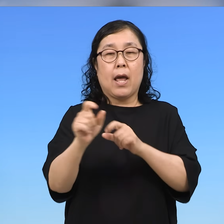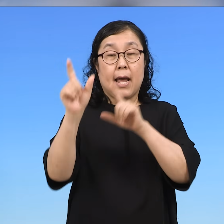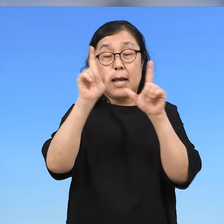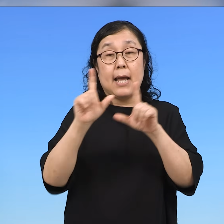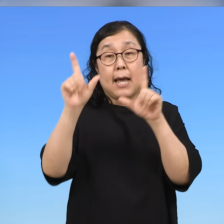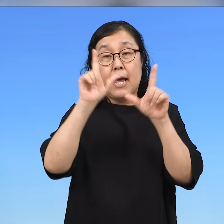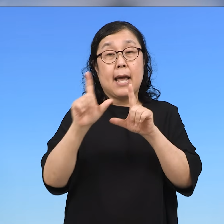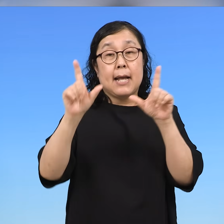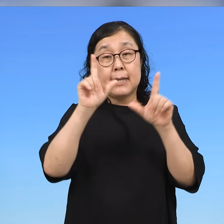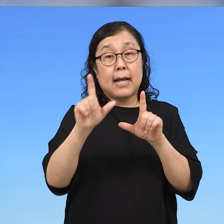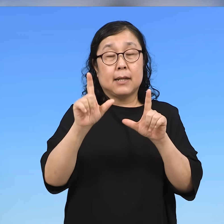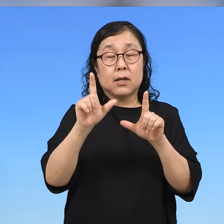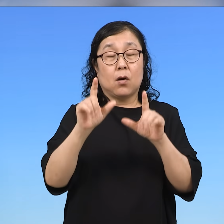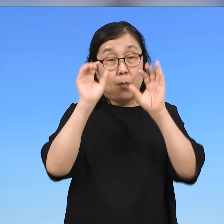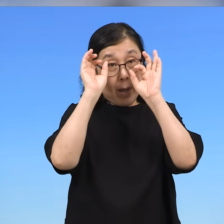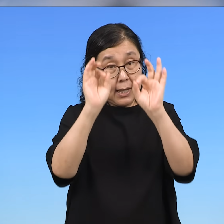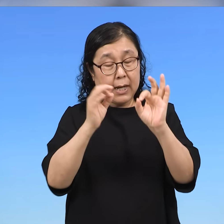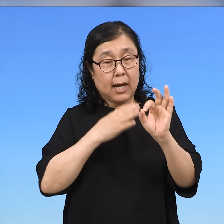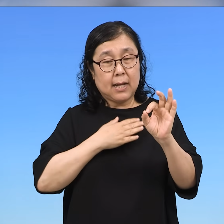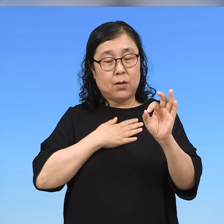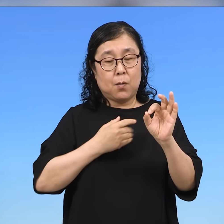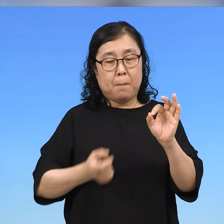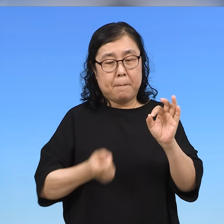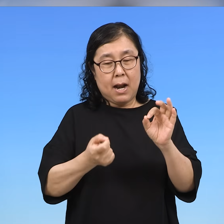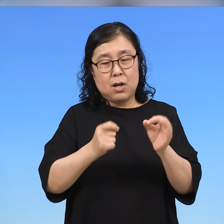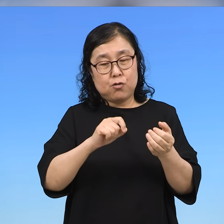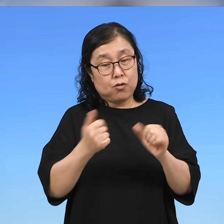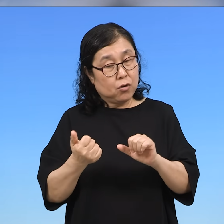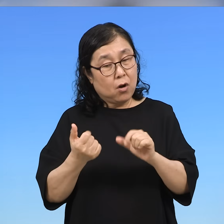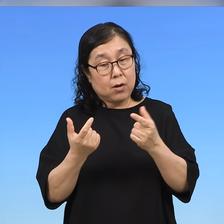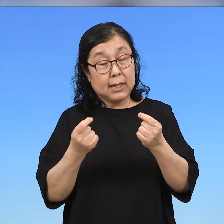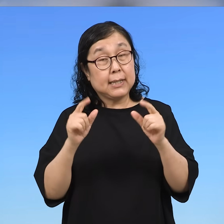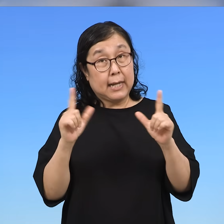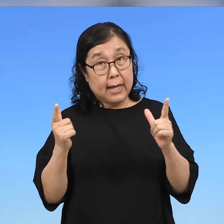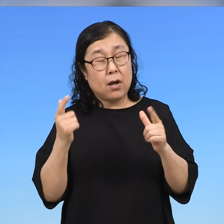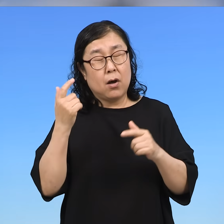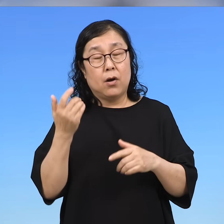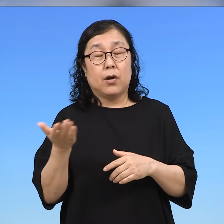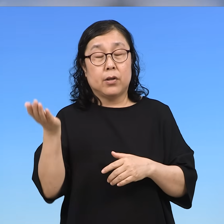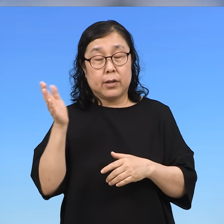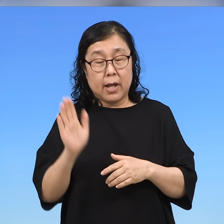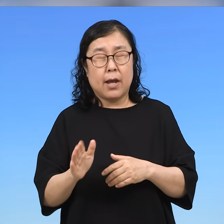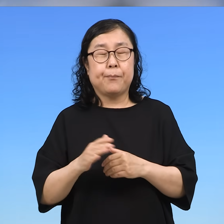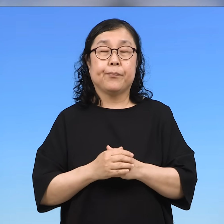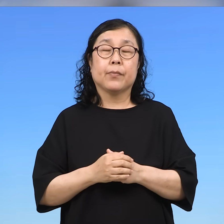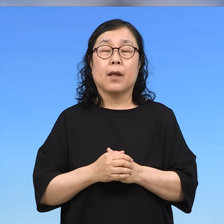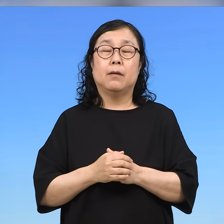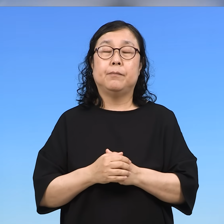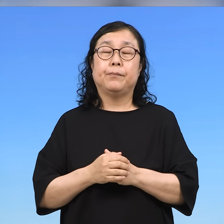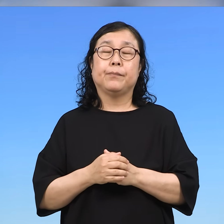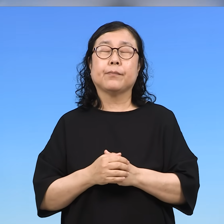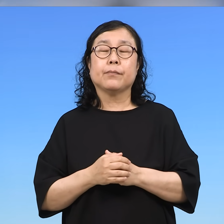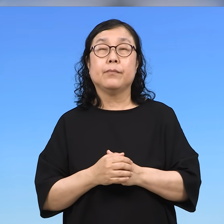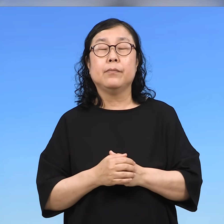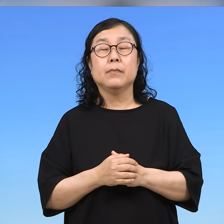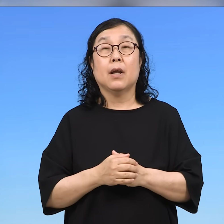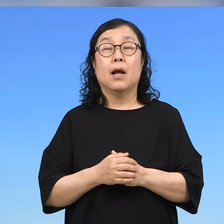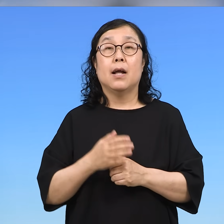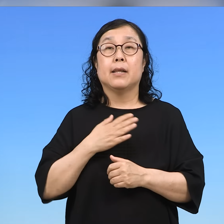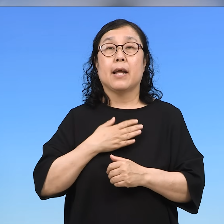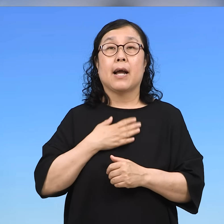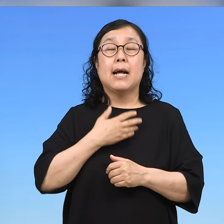일찍 죽지는 않을 것 같다 이런 생각을 해요. 그래서 제가 요즘 기도하는 게 뭐냐 하면은, 하나님